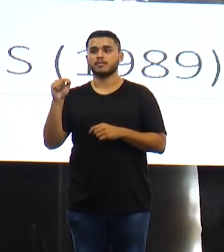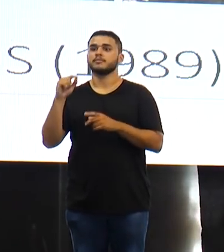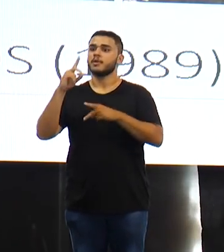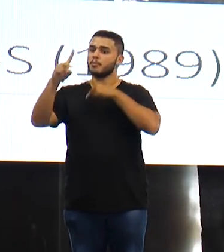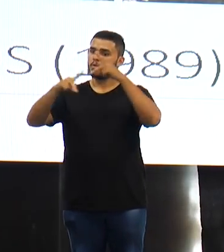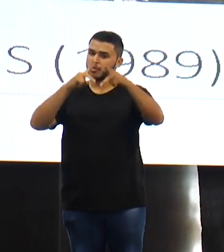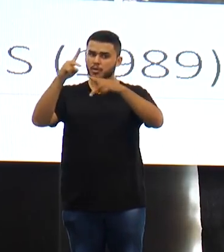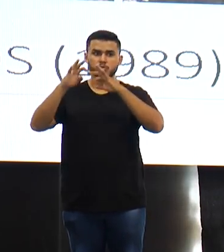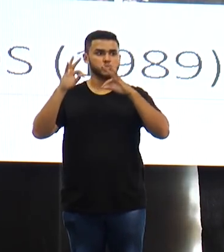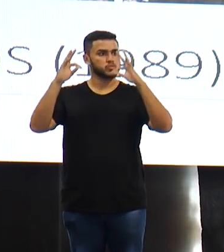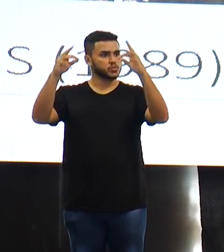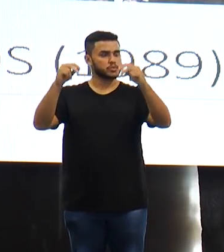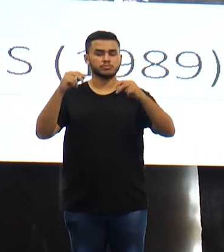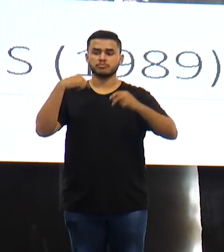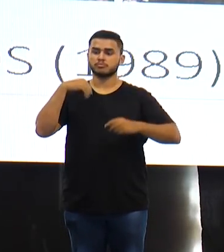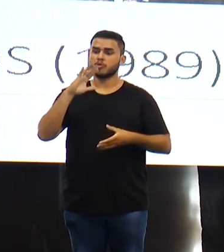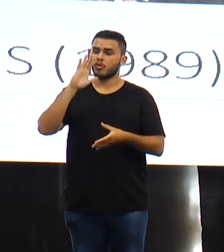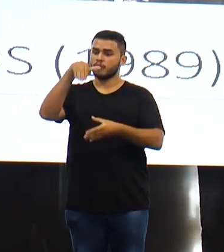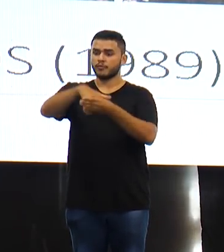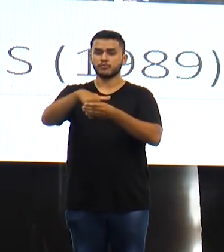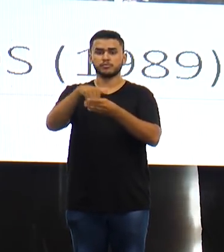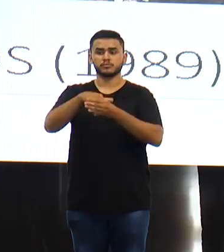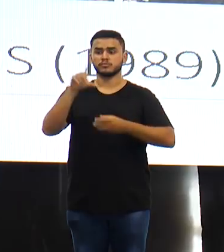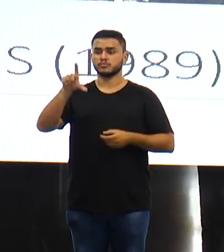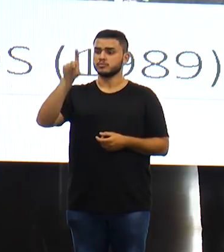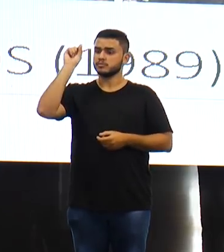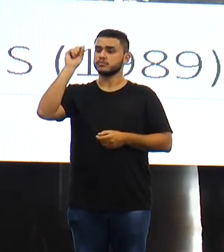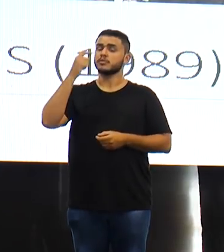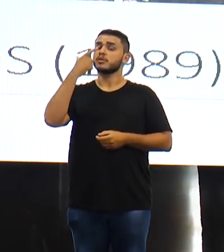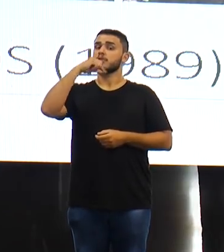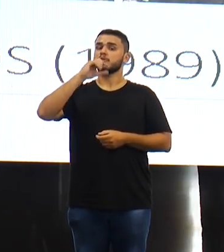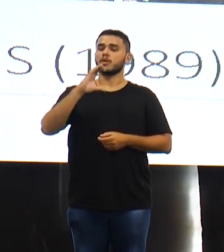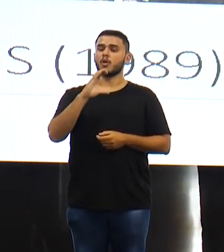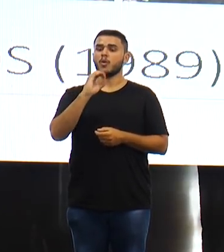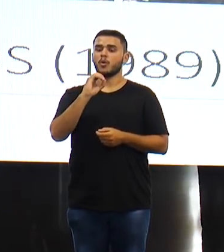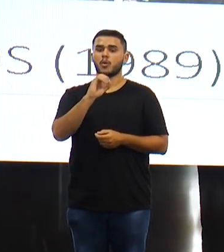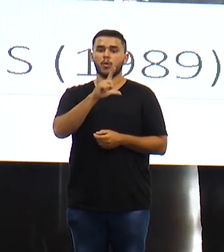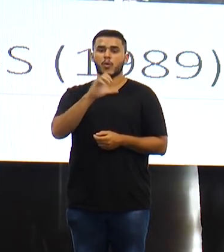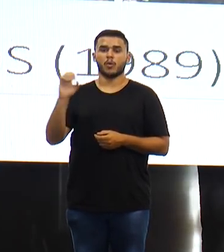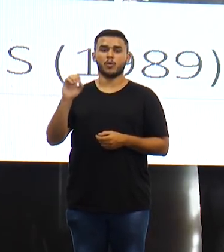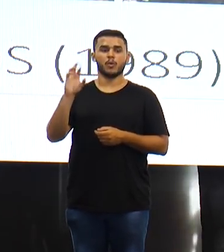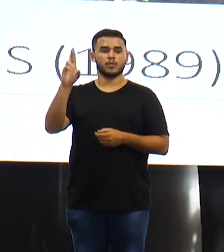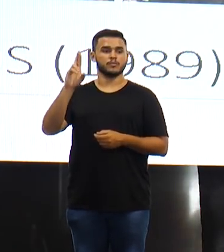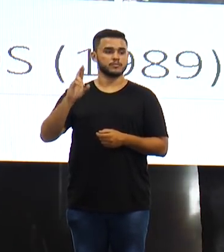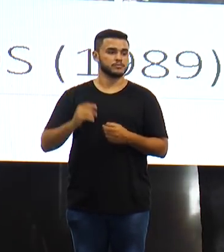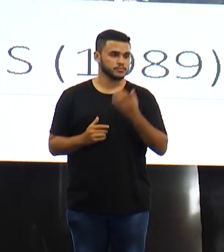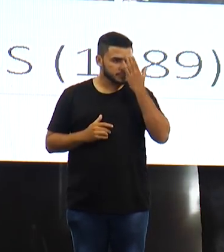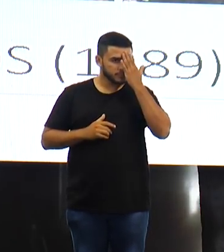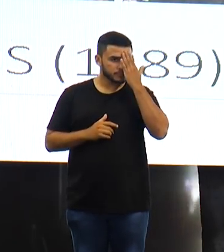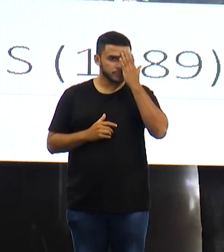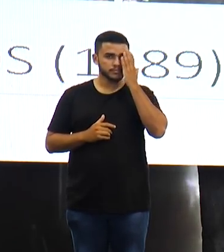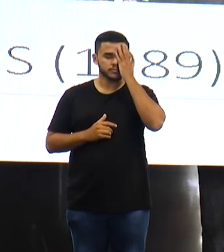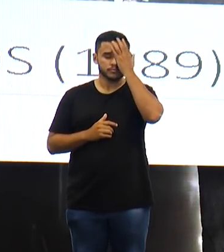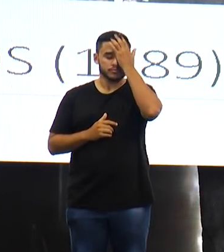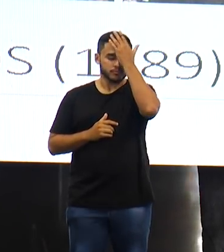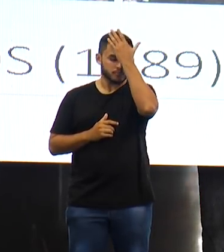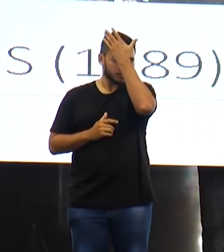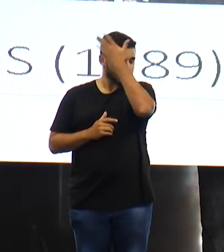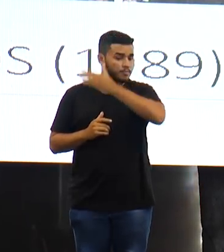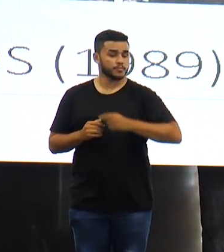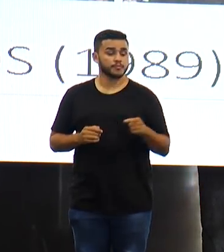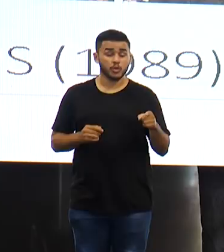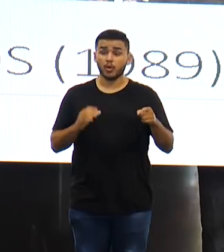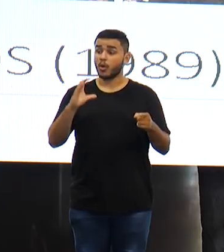às ruas escolher diretamente o sucessor do presidente. Isso está claro?